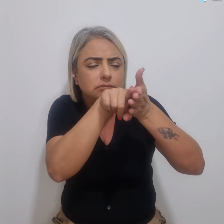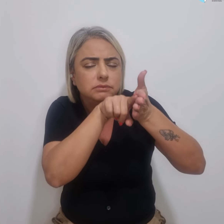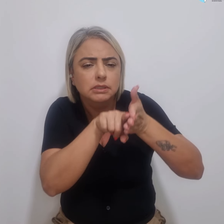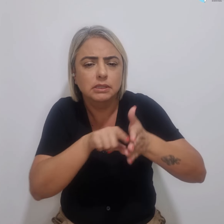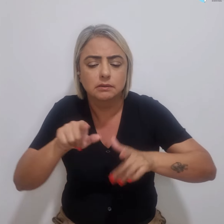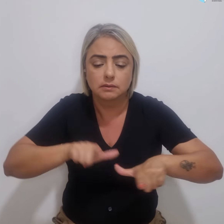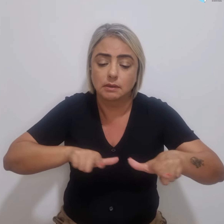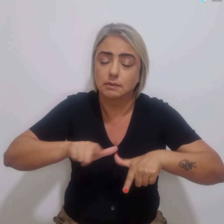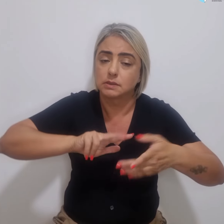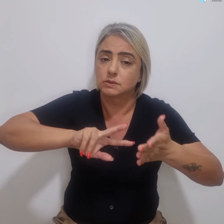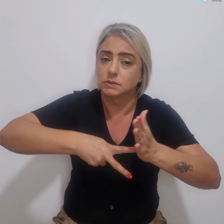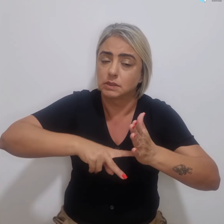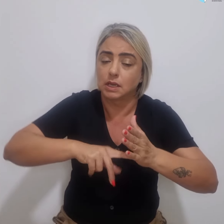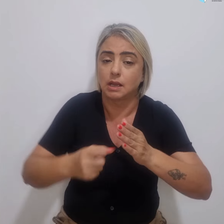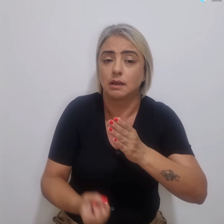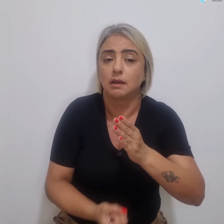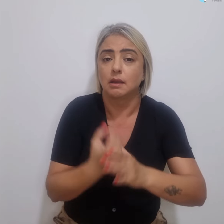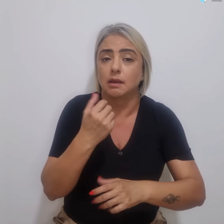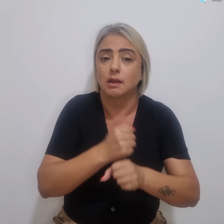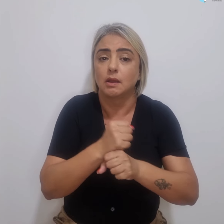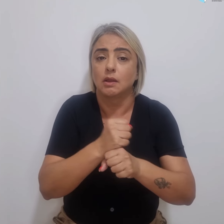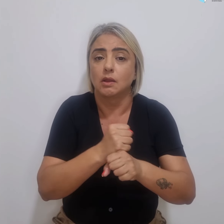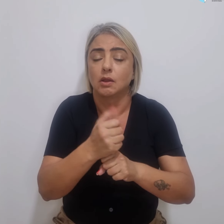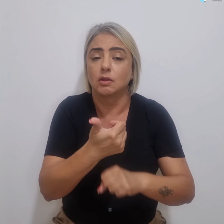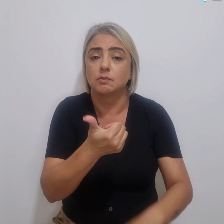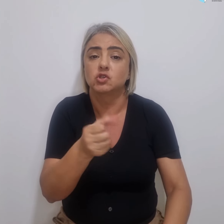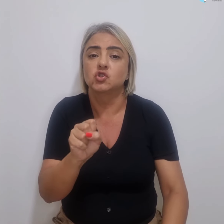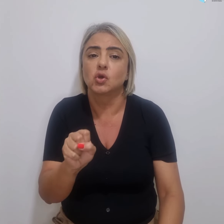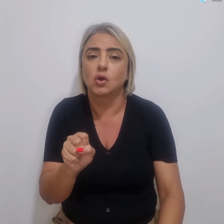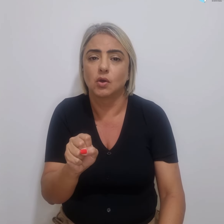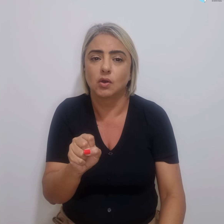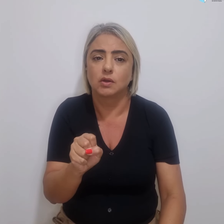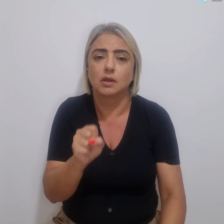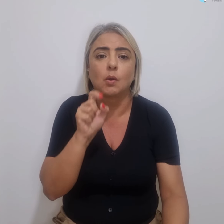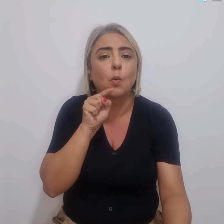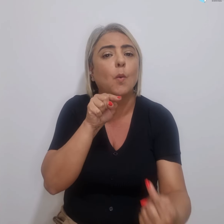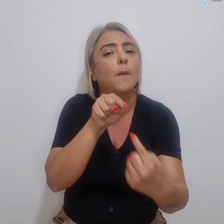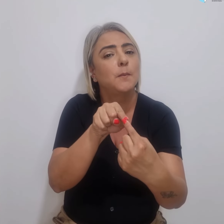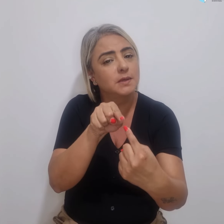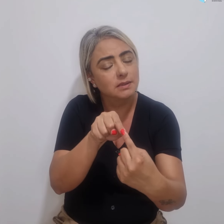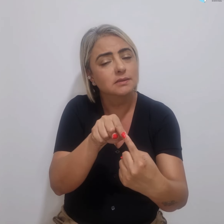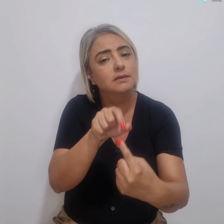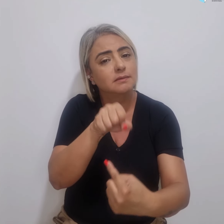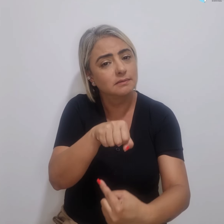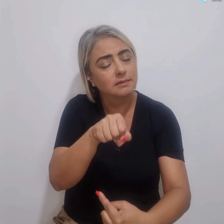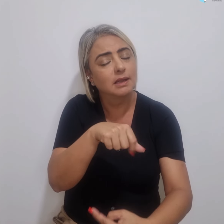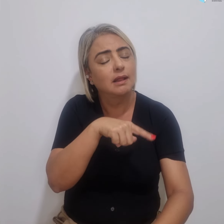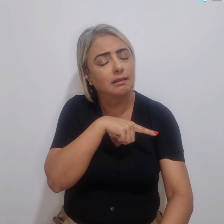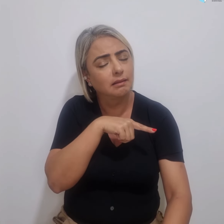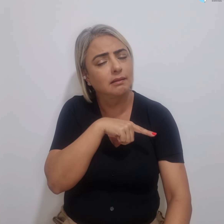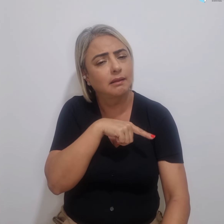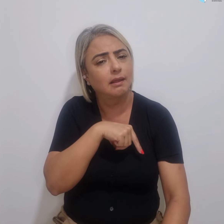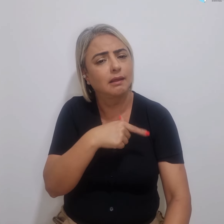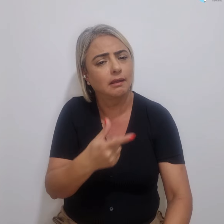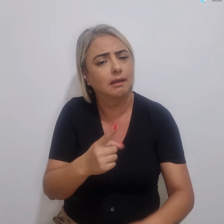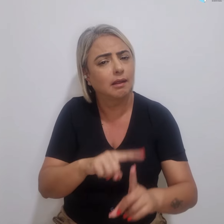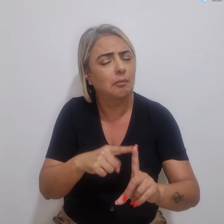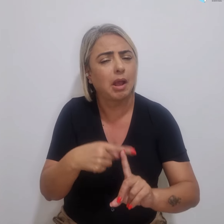Simpro foi criada em 2018 com essa finalidade. Tem sido mais importante do que